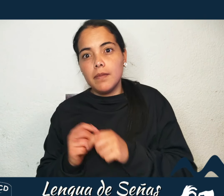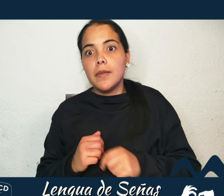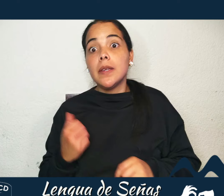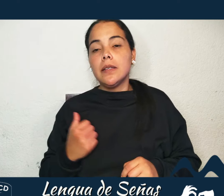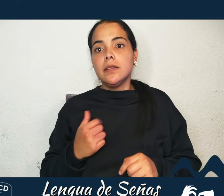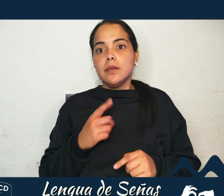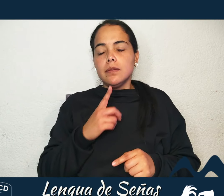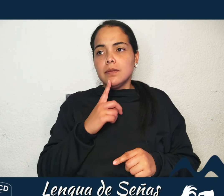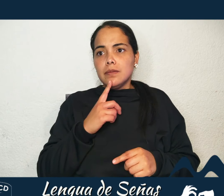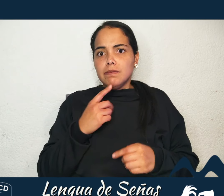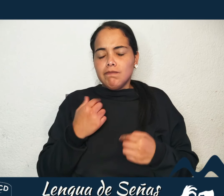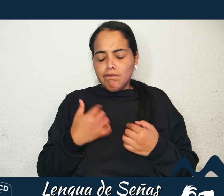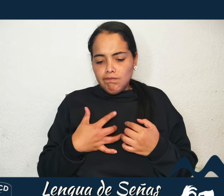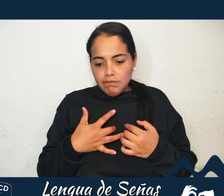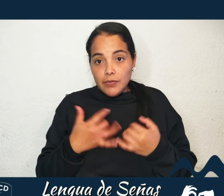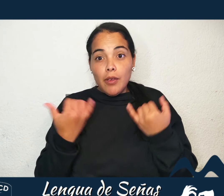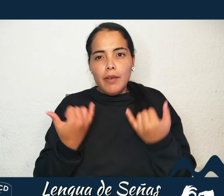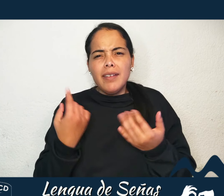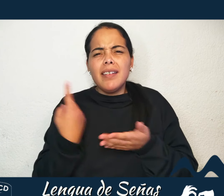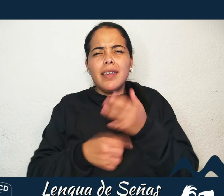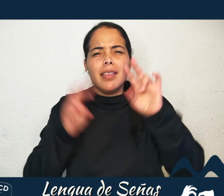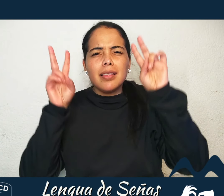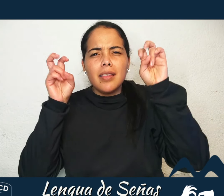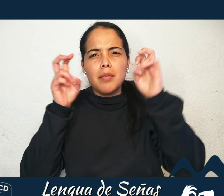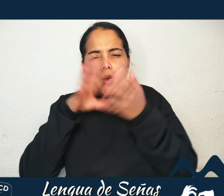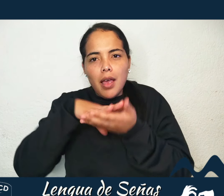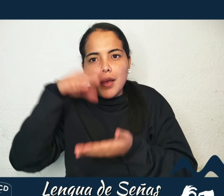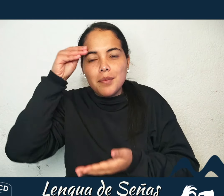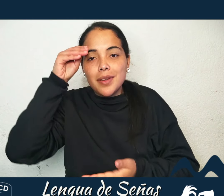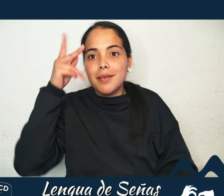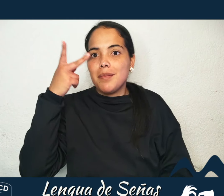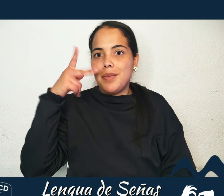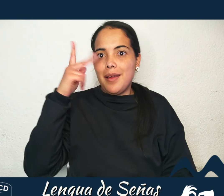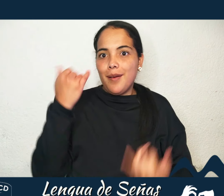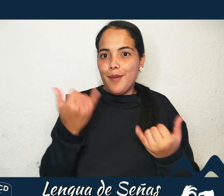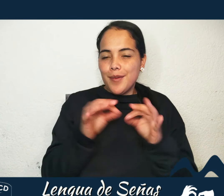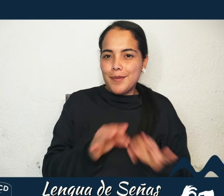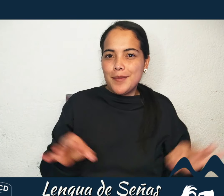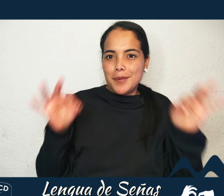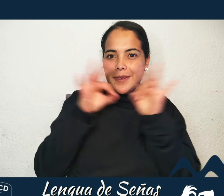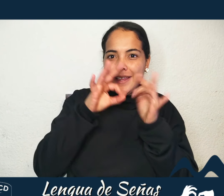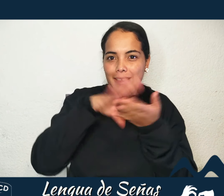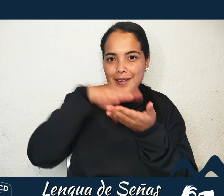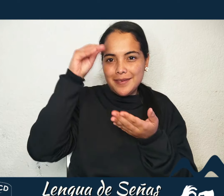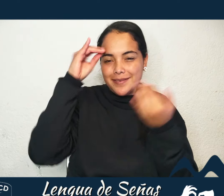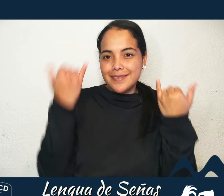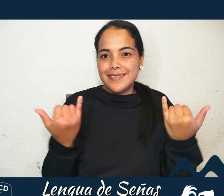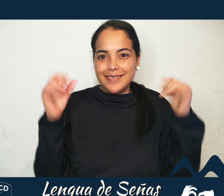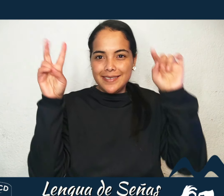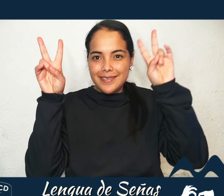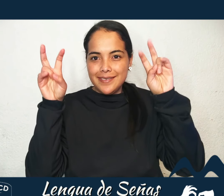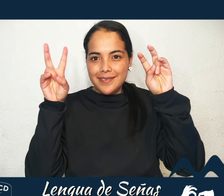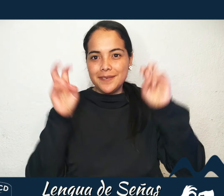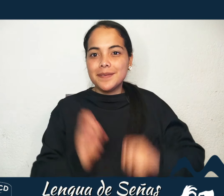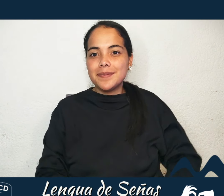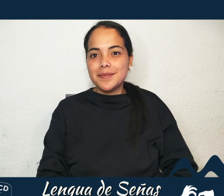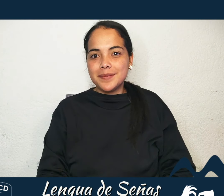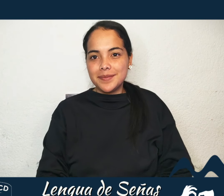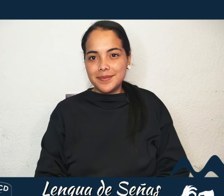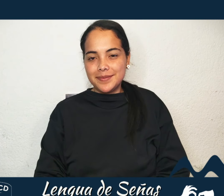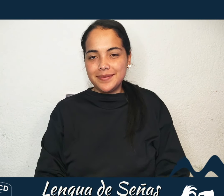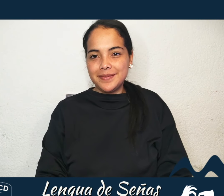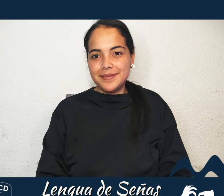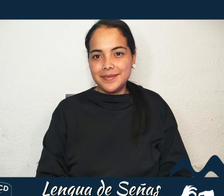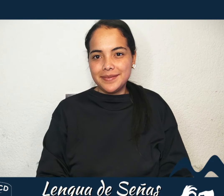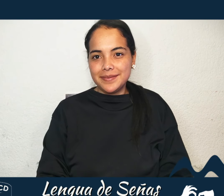Vamos a ver lo que Dios le estaba queriendo enseñar a Pablo en este importante pasaje de la Biblia, aquí en un momento con